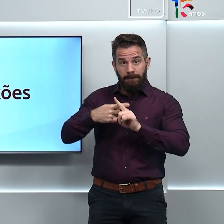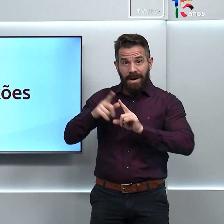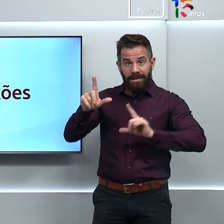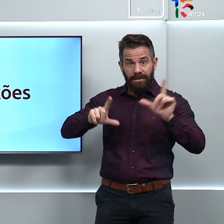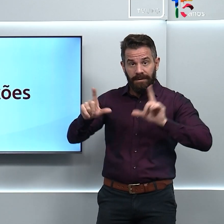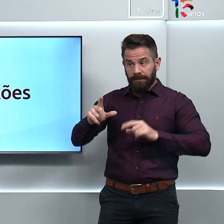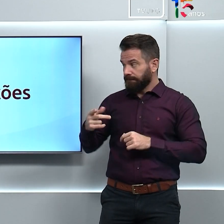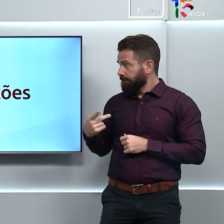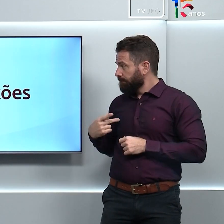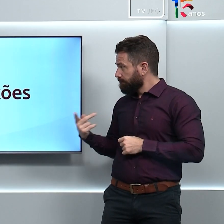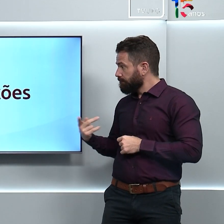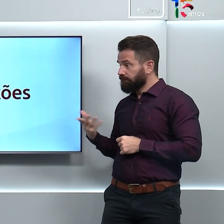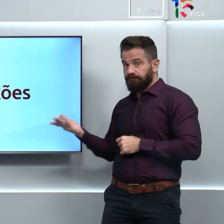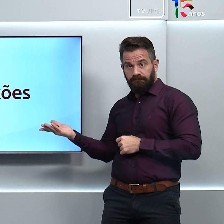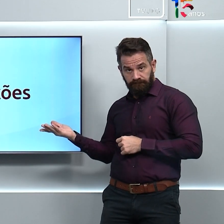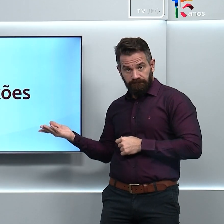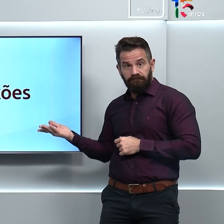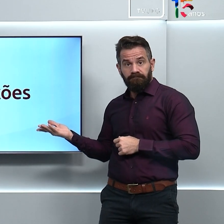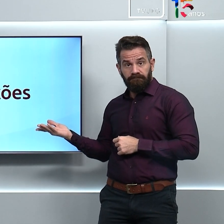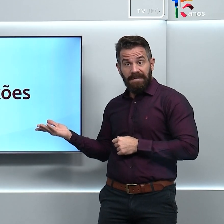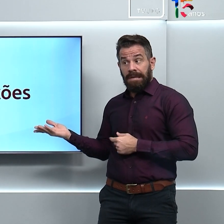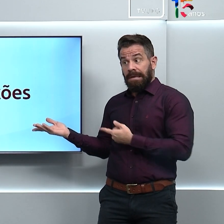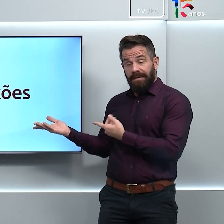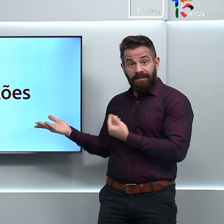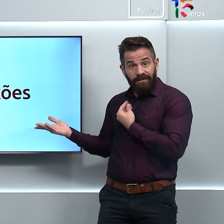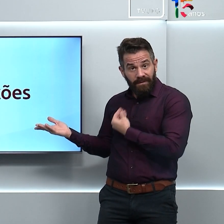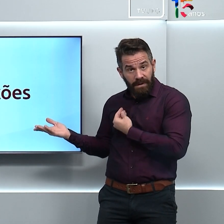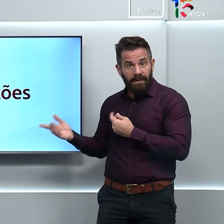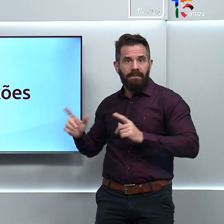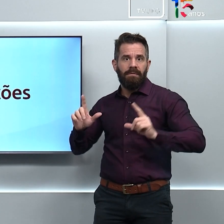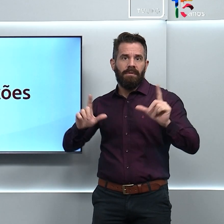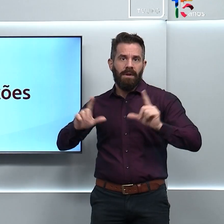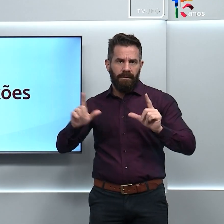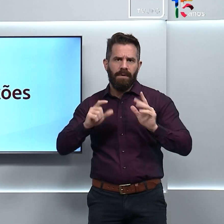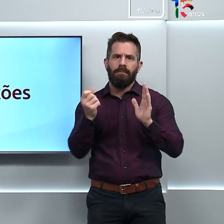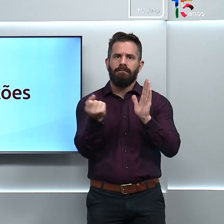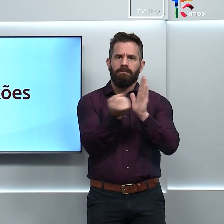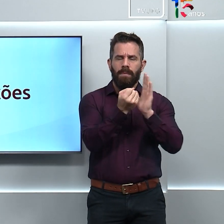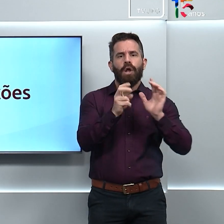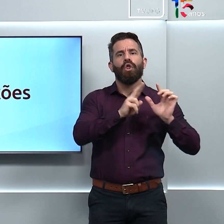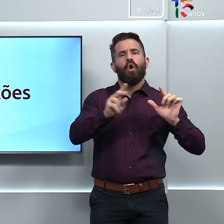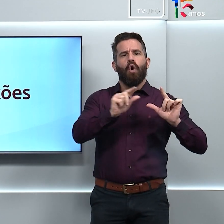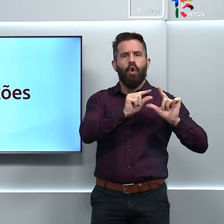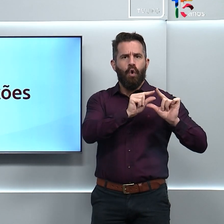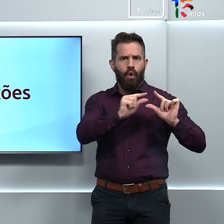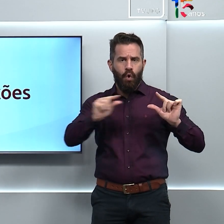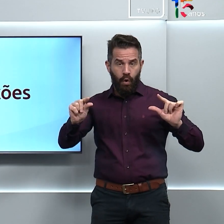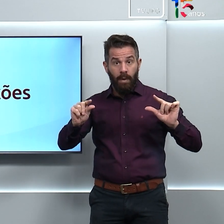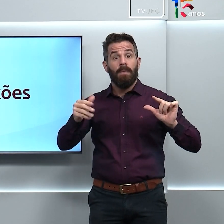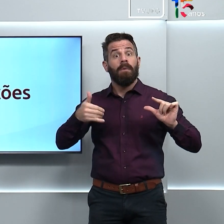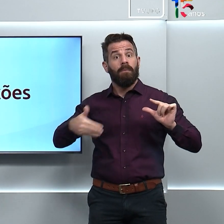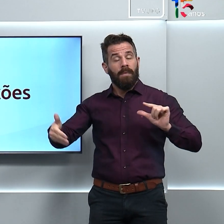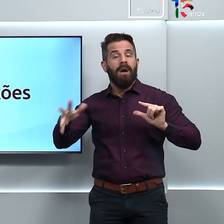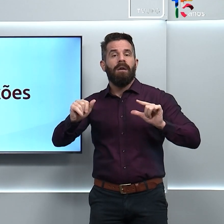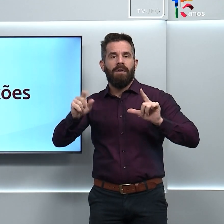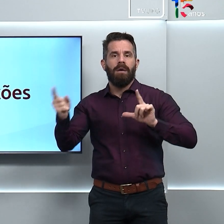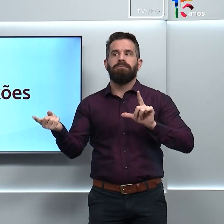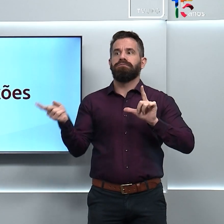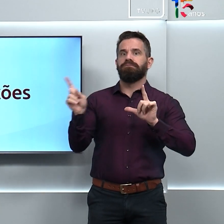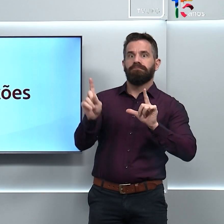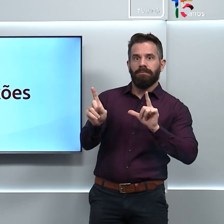entre o professor e eu. E nessa tela está o nome do programa. Daqui a pouco é nela que vão